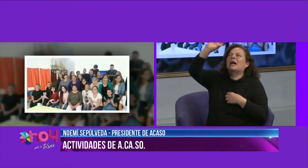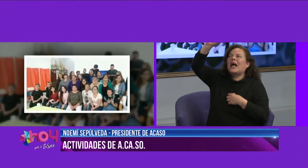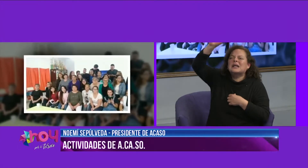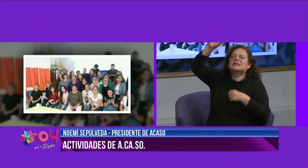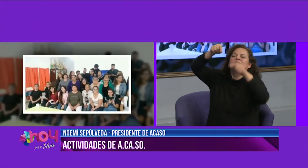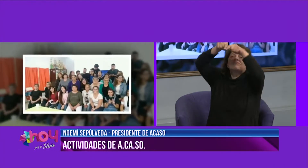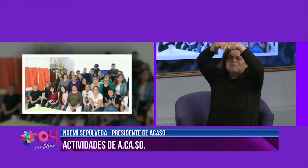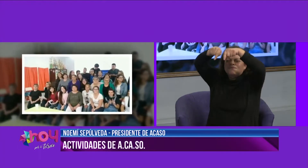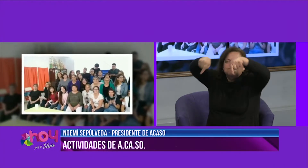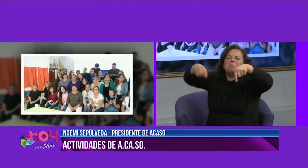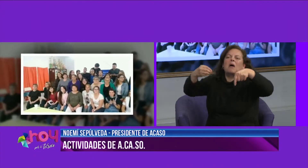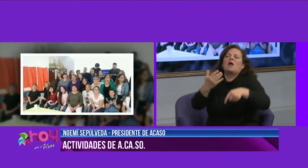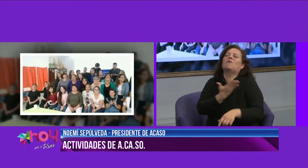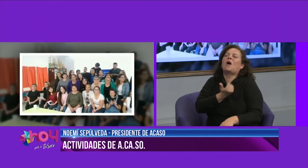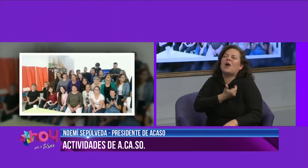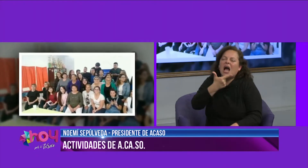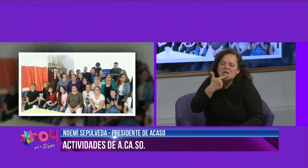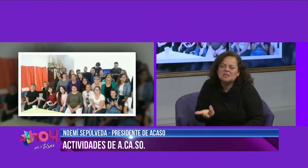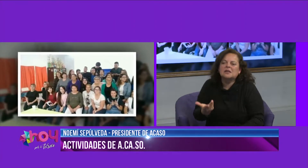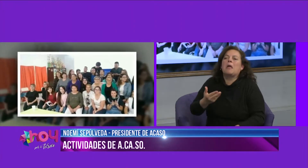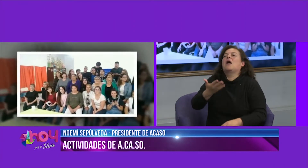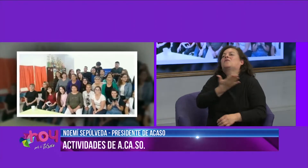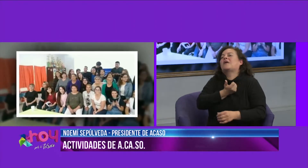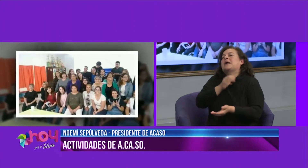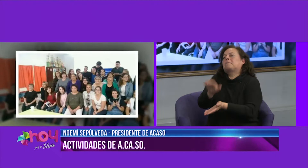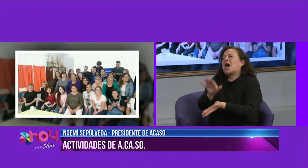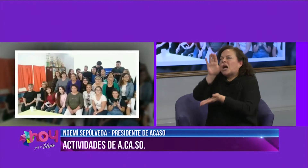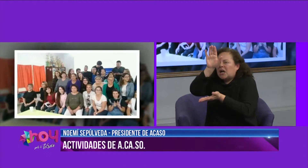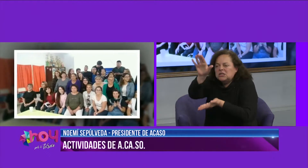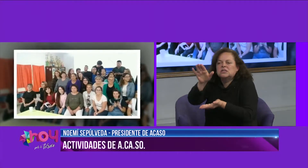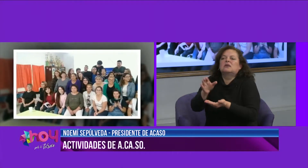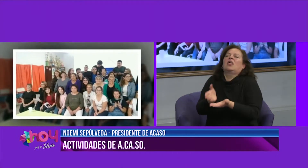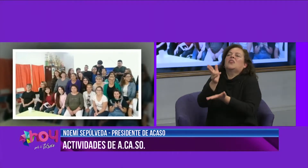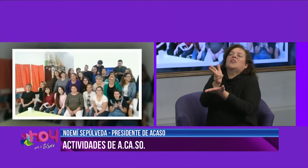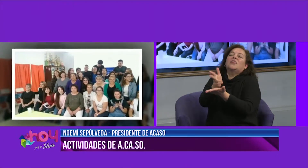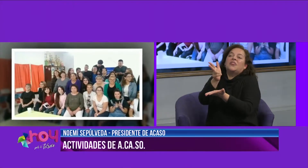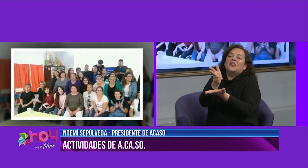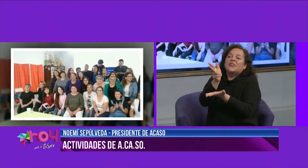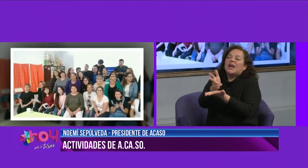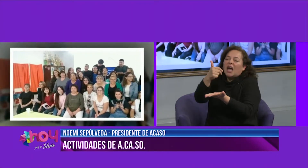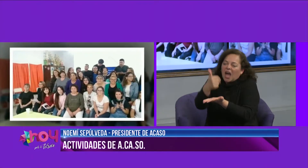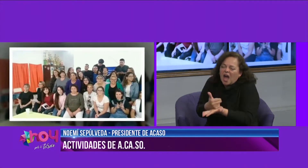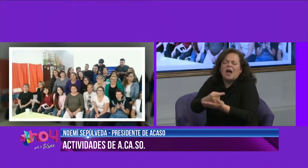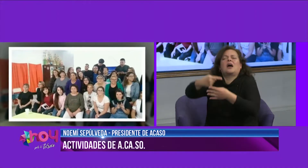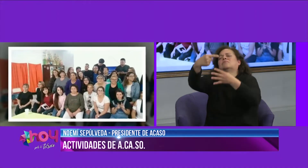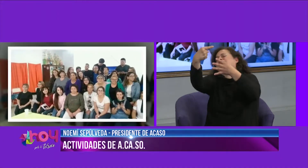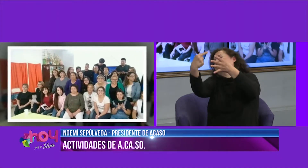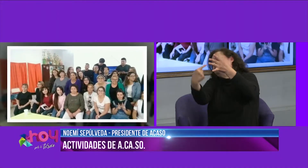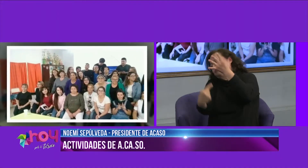de Sordos, que, bueno, y al igual que la Confederación Argentina de Sordos está dividida